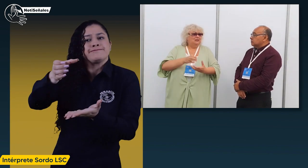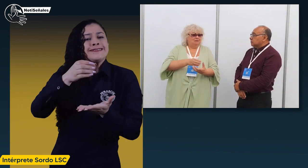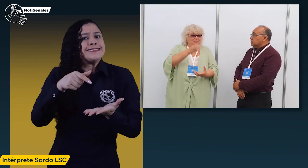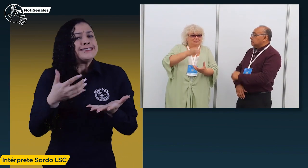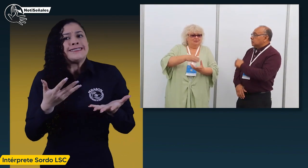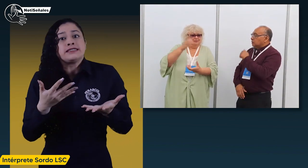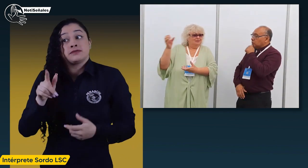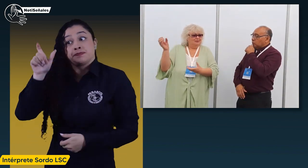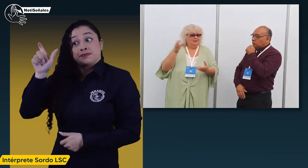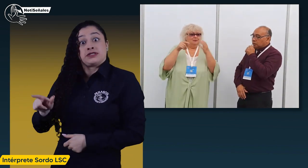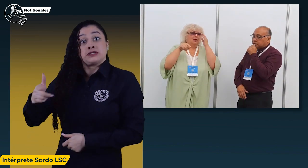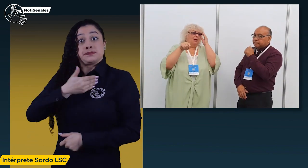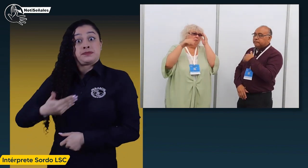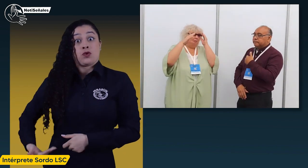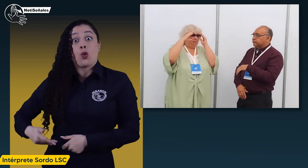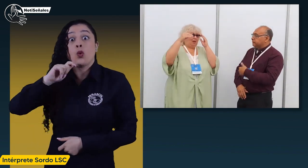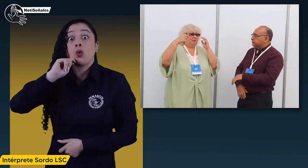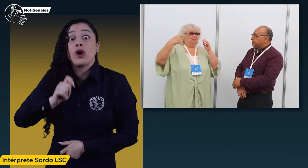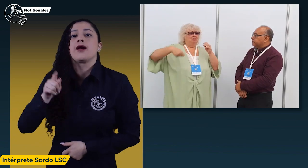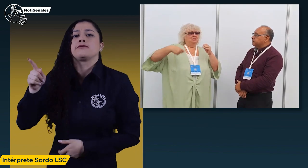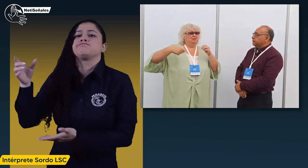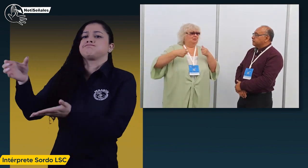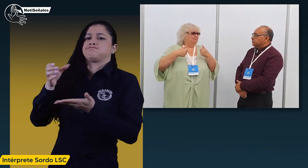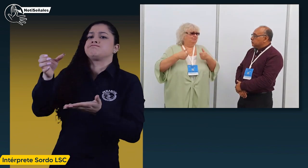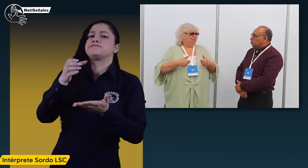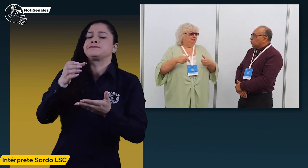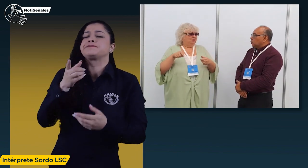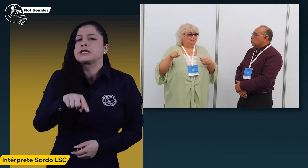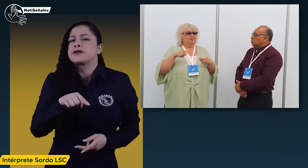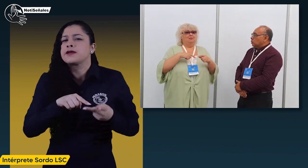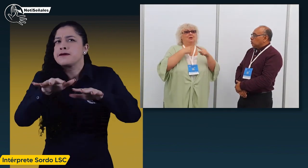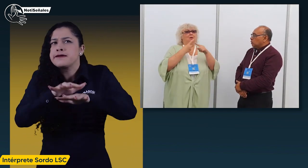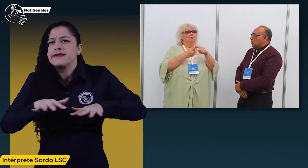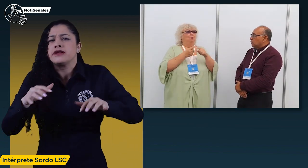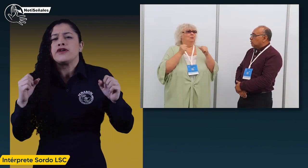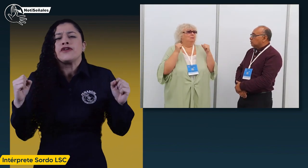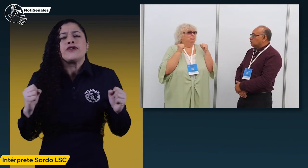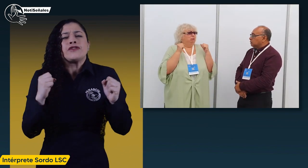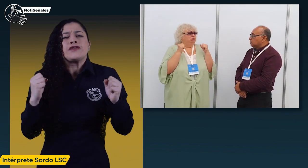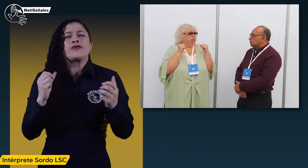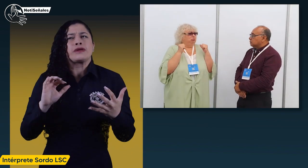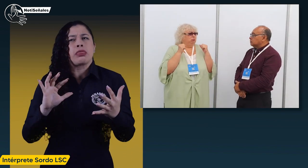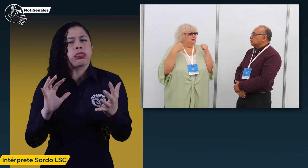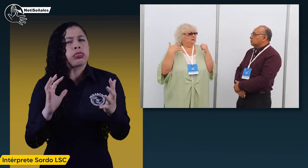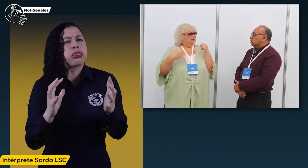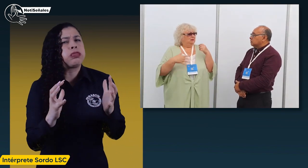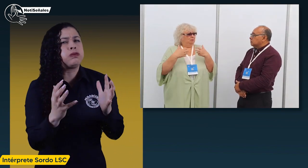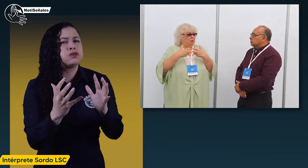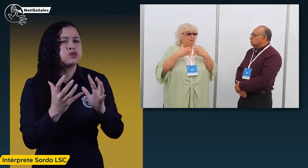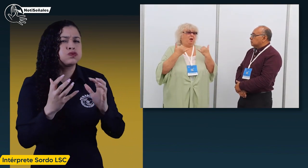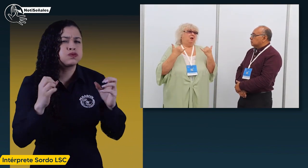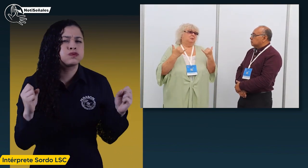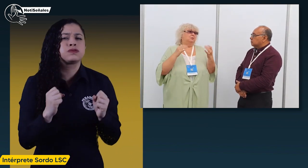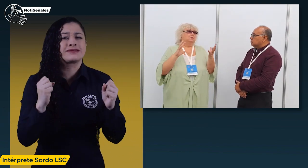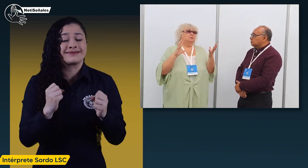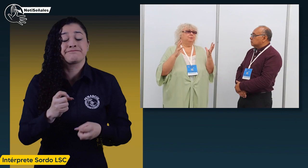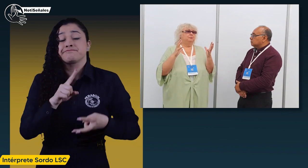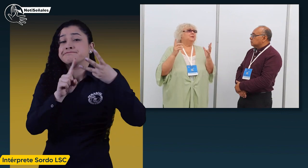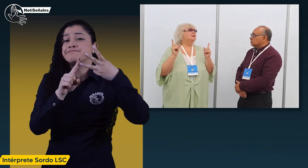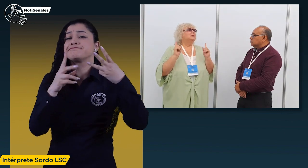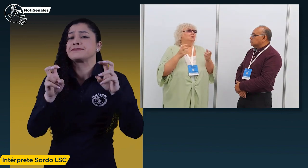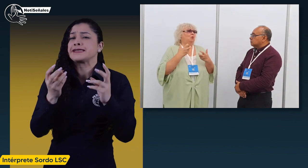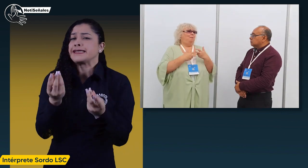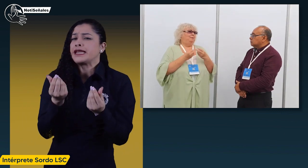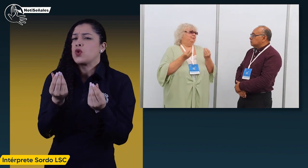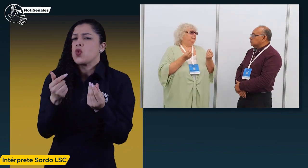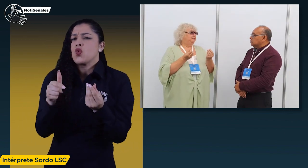presidente nos abastece de ellas también otro problema es el frío Las bajas temperaturas como tercer punto está la